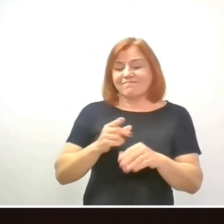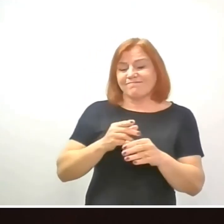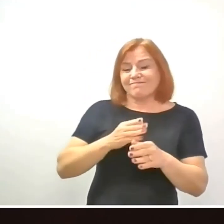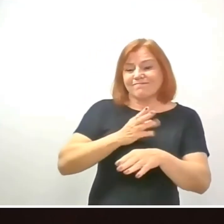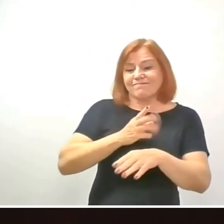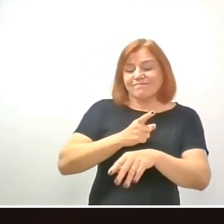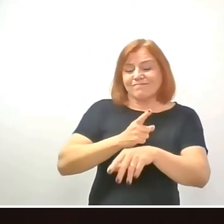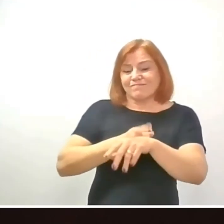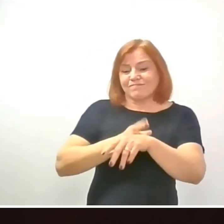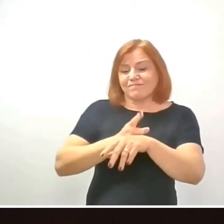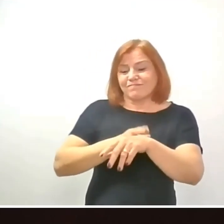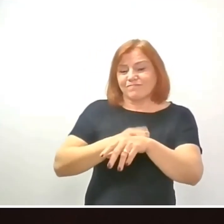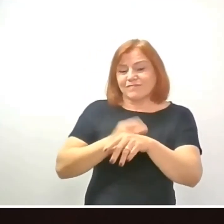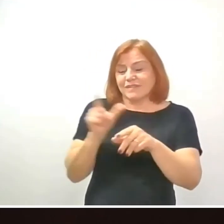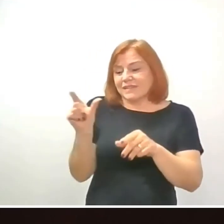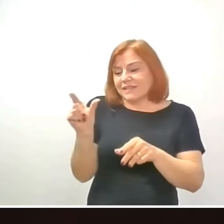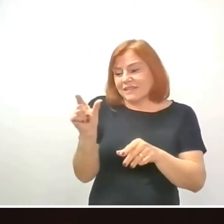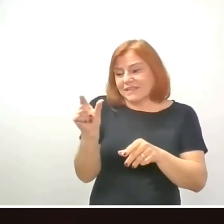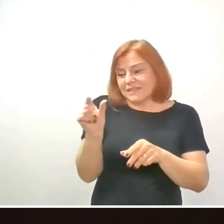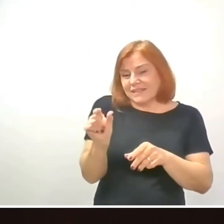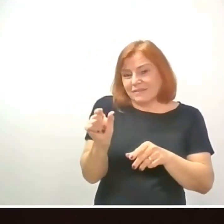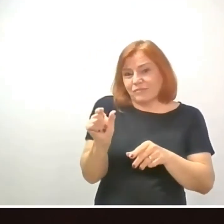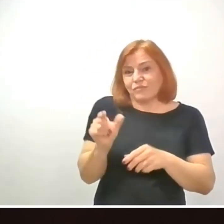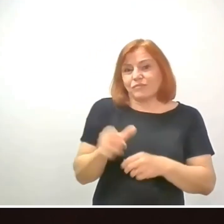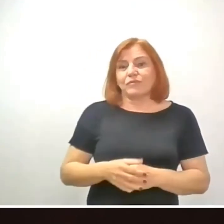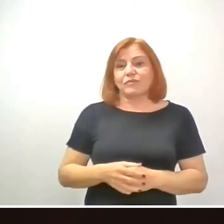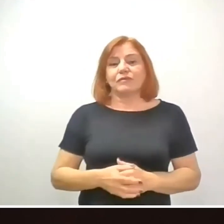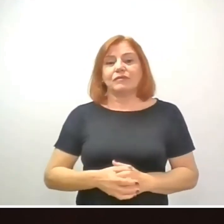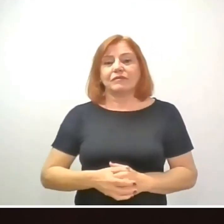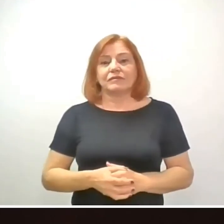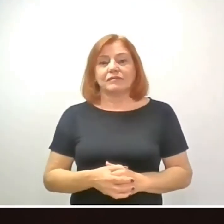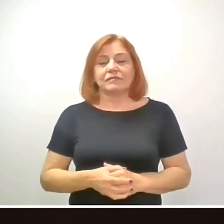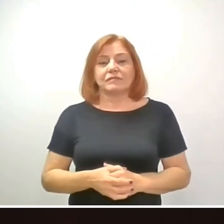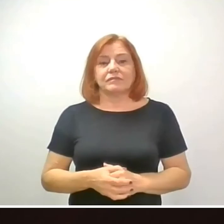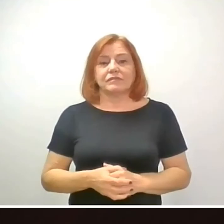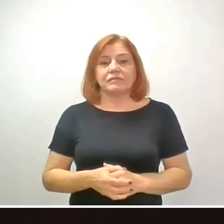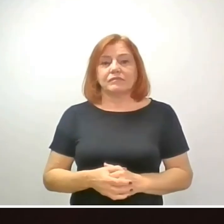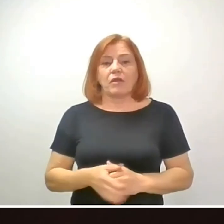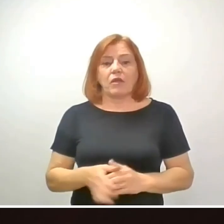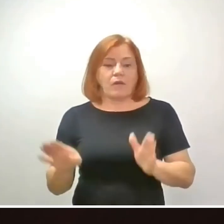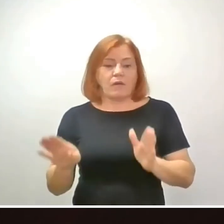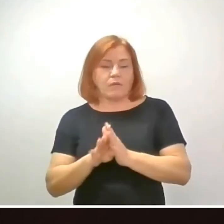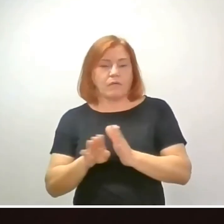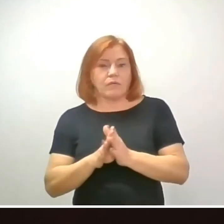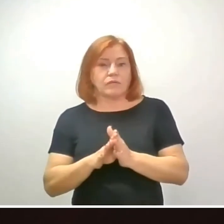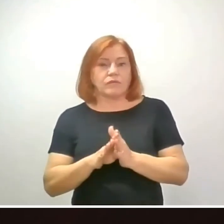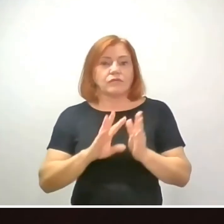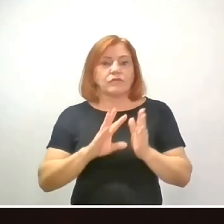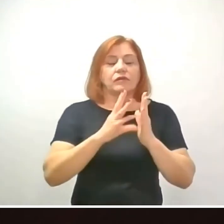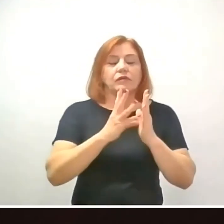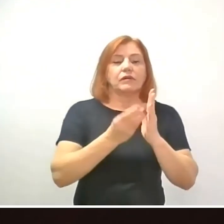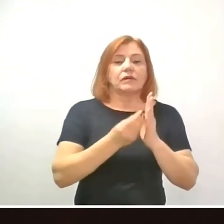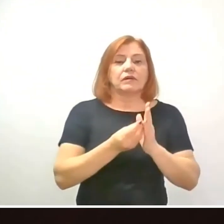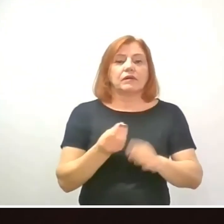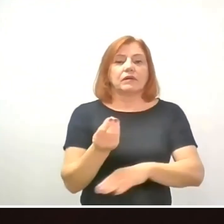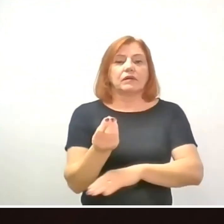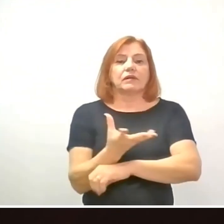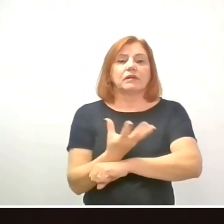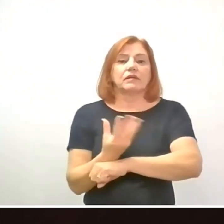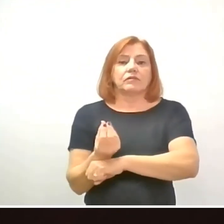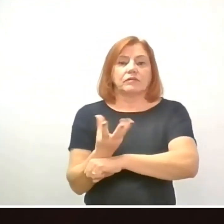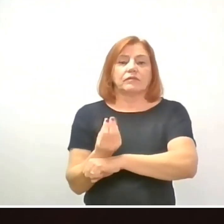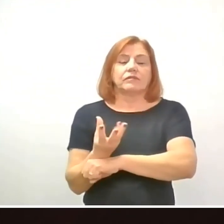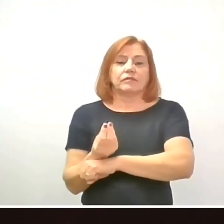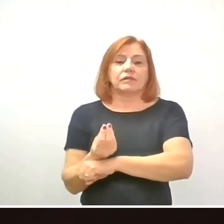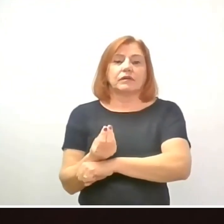para frente. Mas quando chega em Filadélfia, como é que fica? Certo? É que eu acredito que a grande maioria